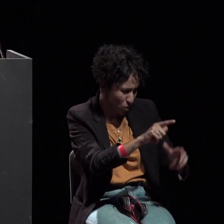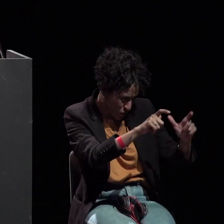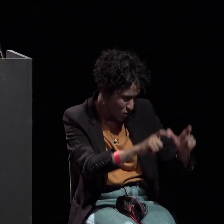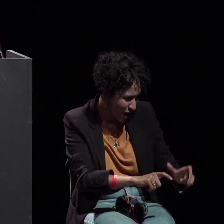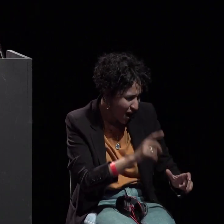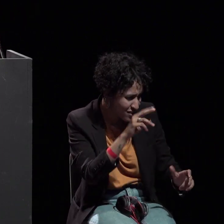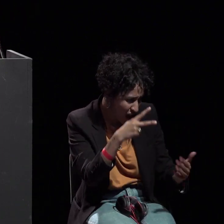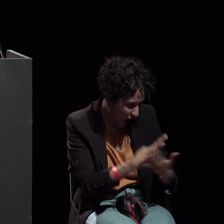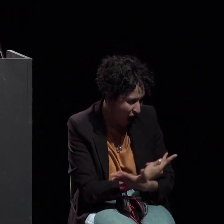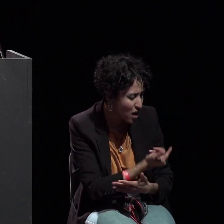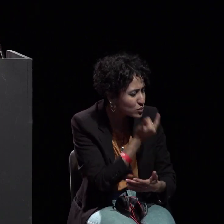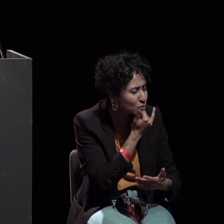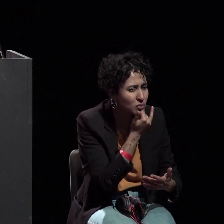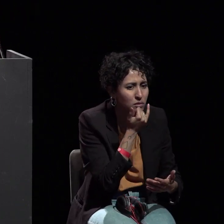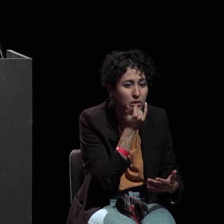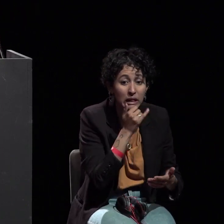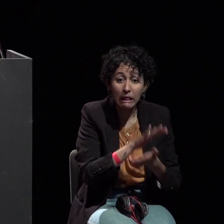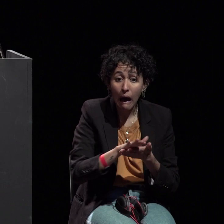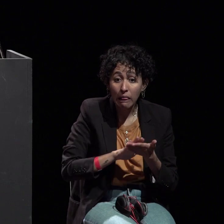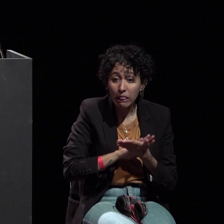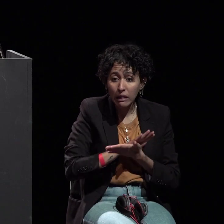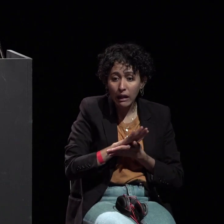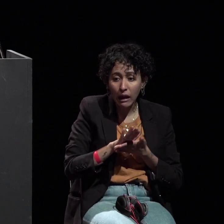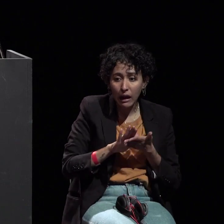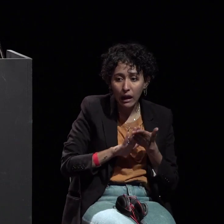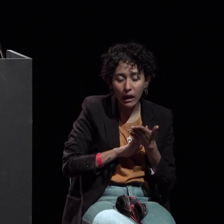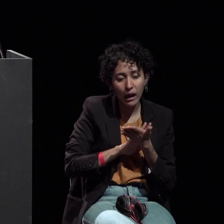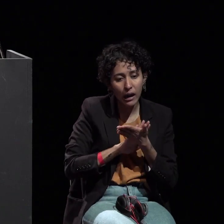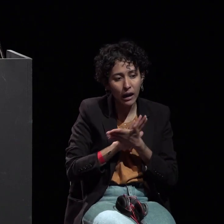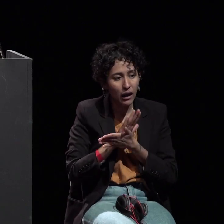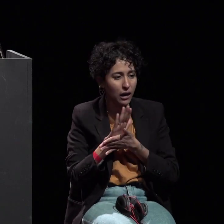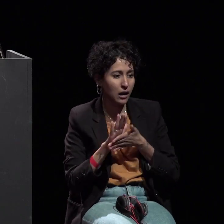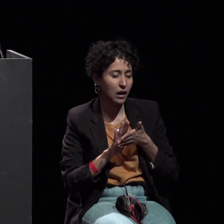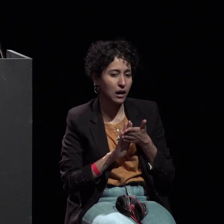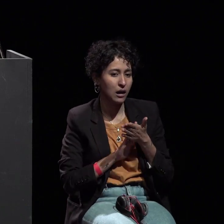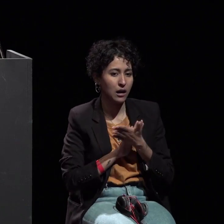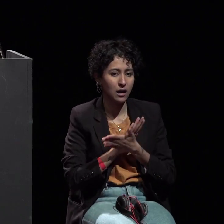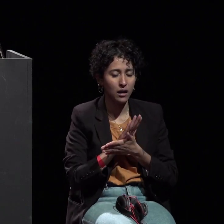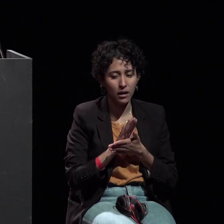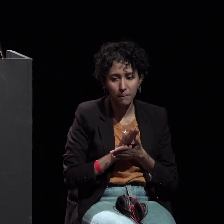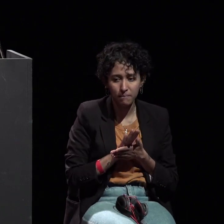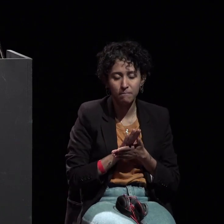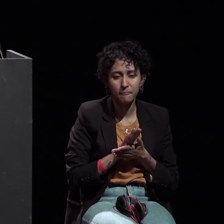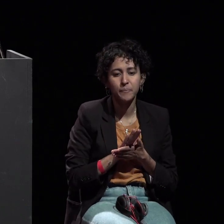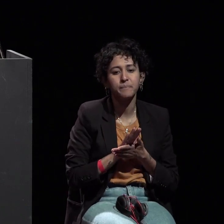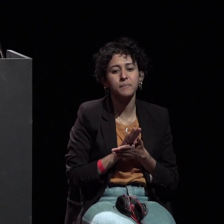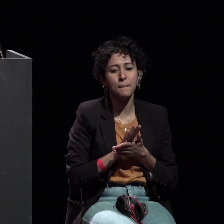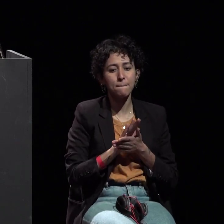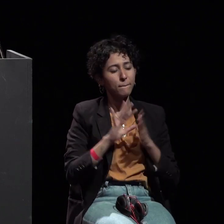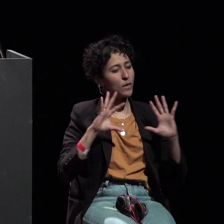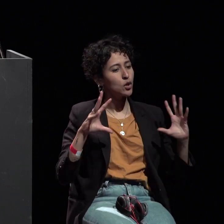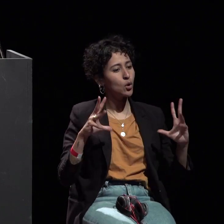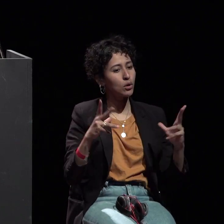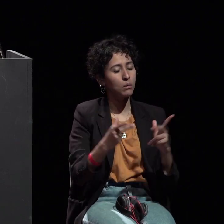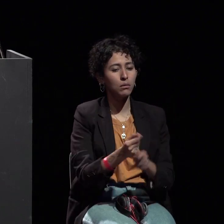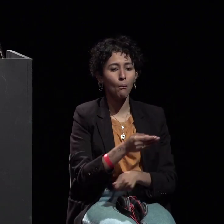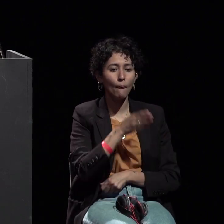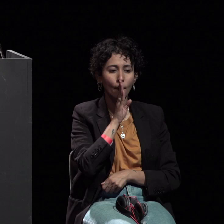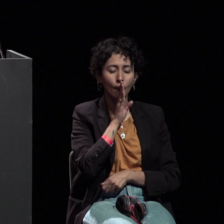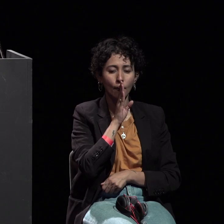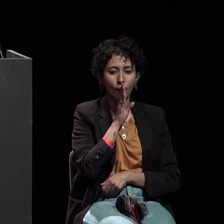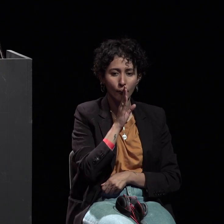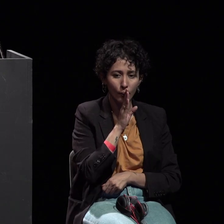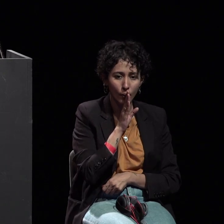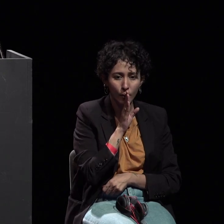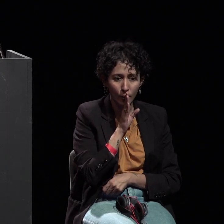seu lugar... Quer dizer, não dirigiram, fim, nossa. É sempre assim, todo mundo se comportou, eu vou para a